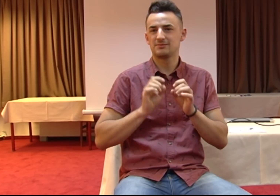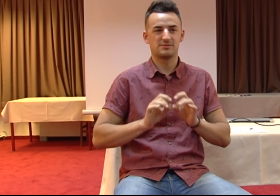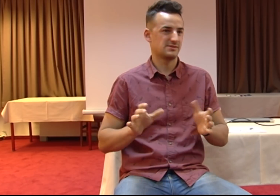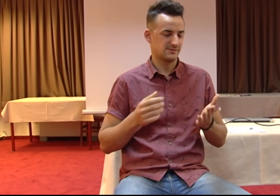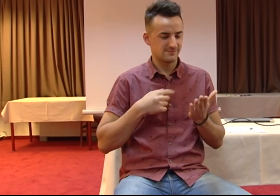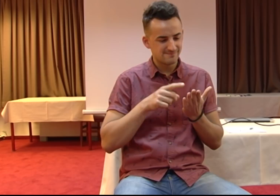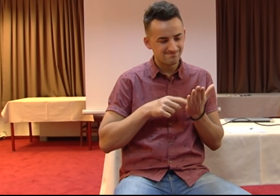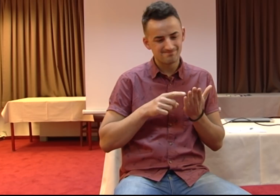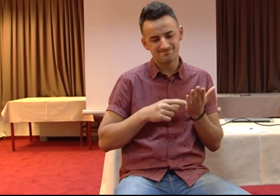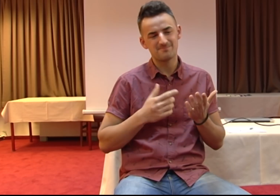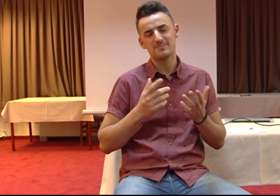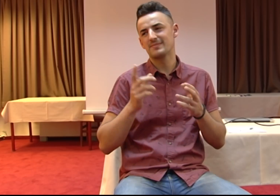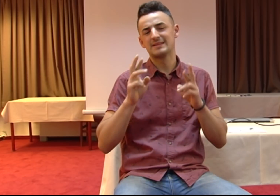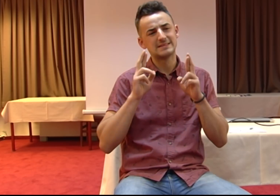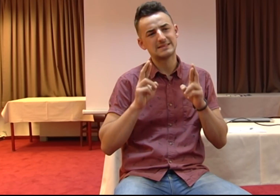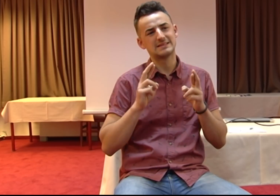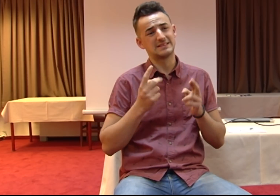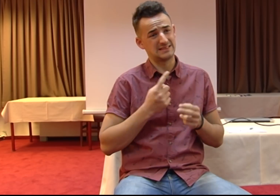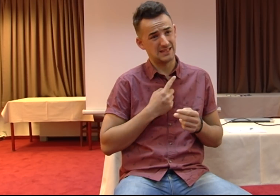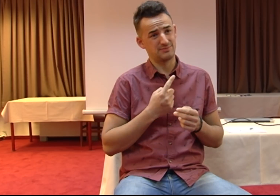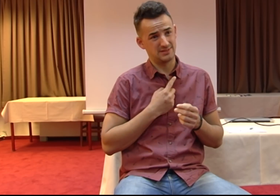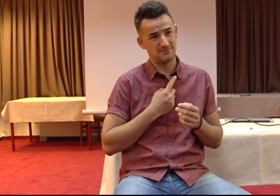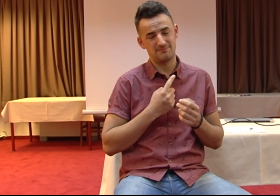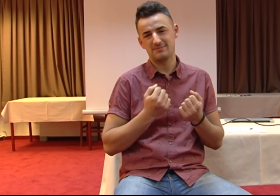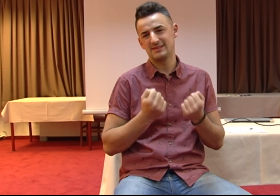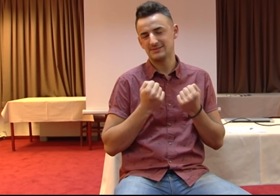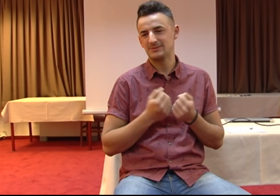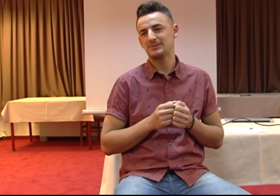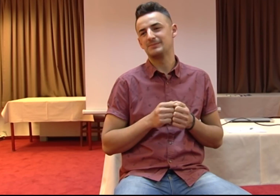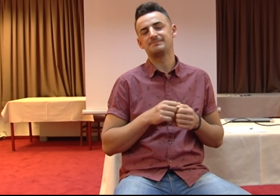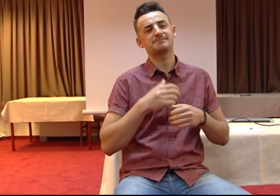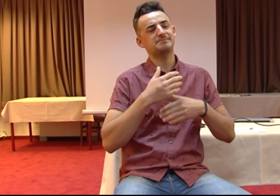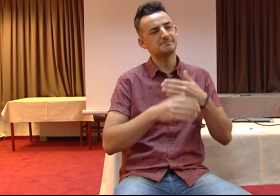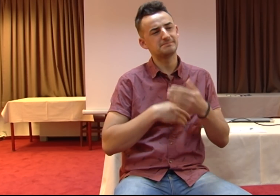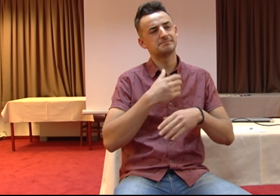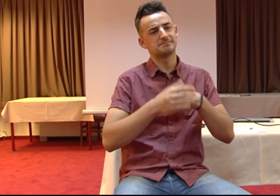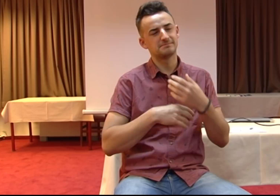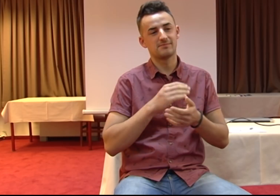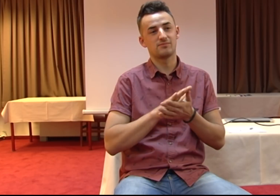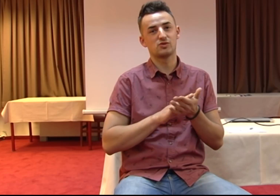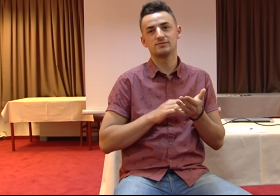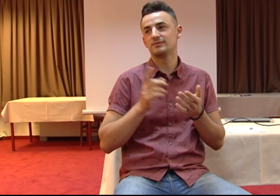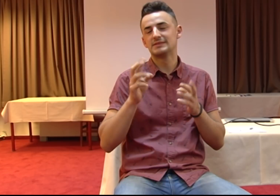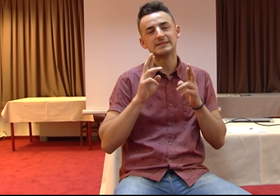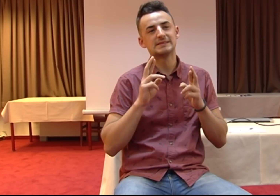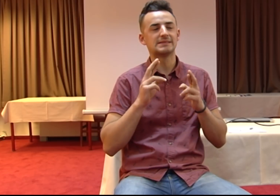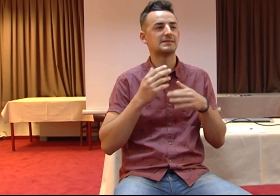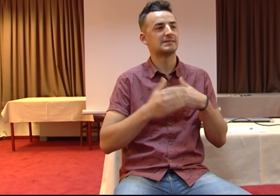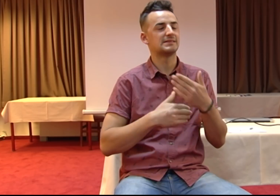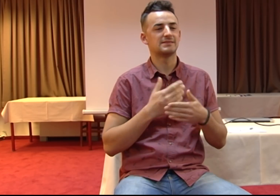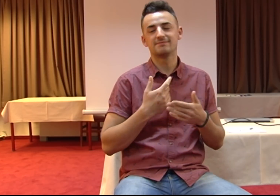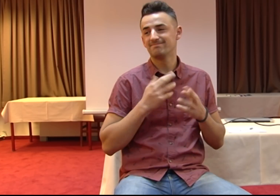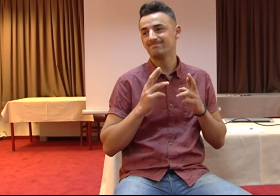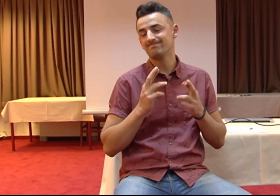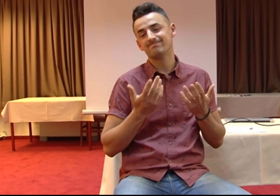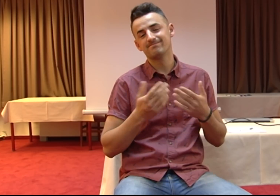Да, сам се напрегав да разберам, но тешко ми одеше. Помина некое време во надеж дека ќе се смени нешто и се